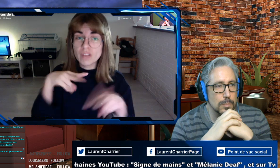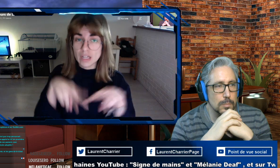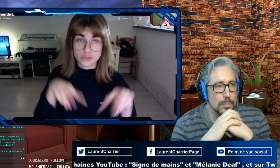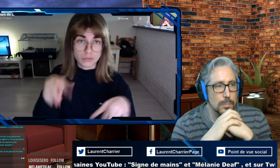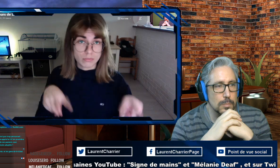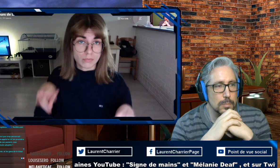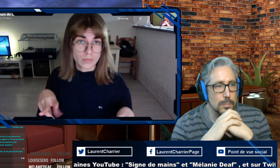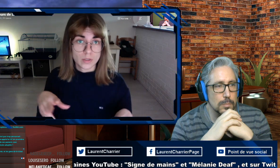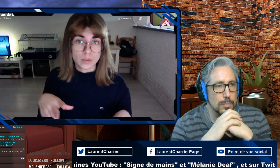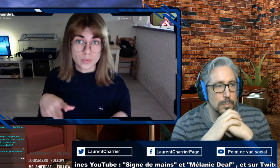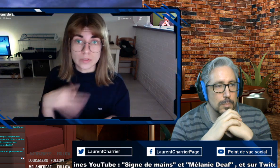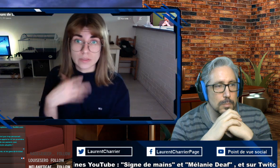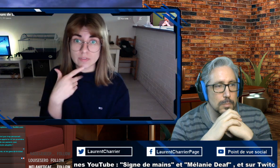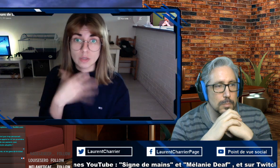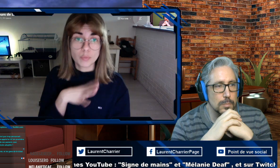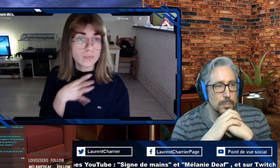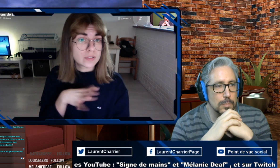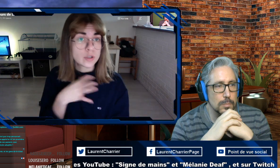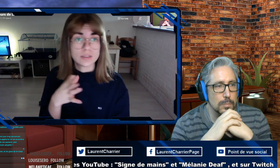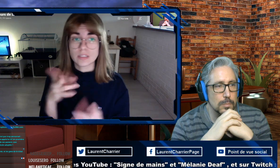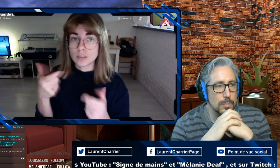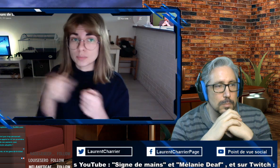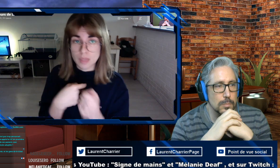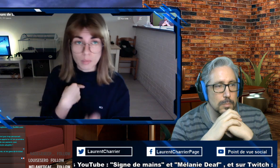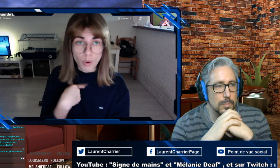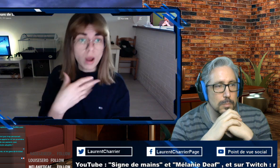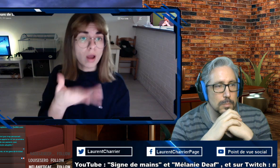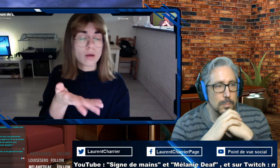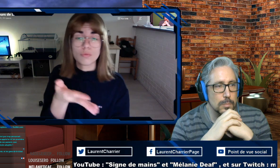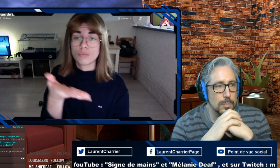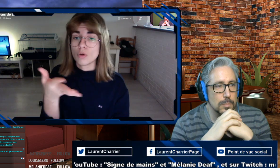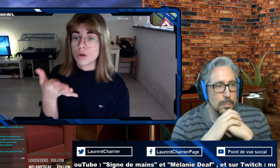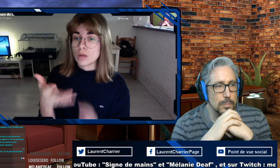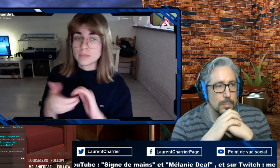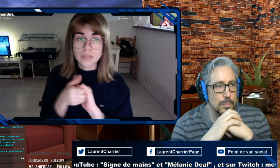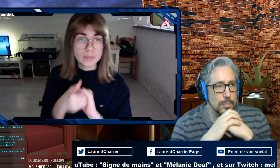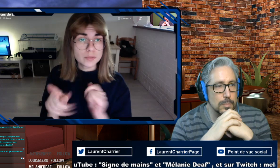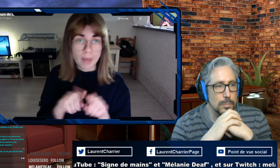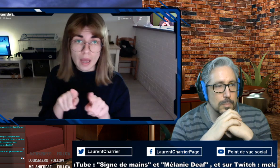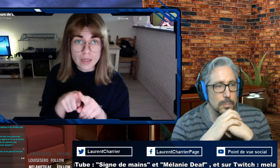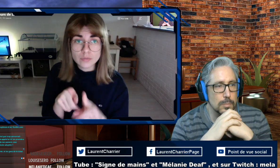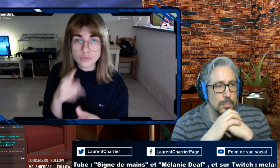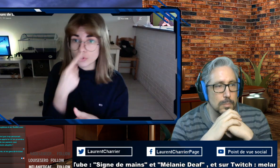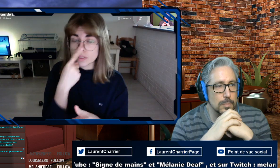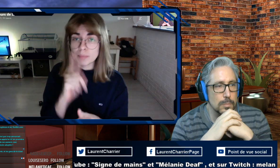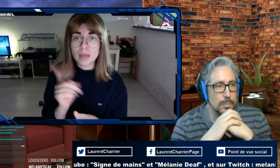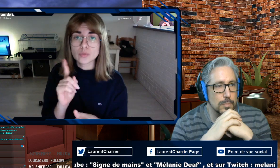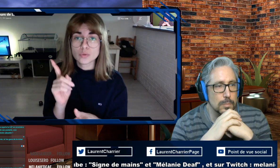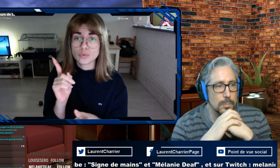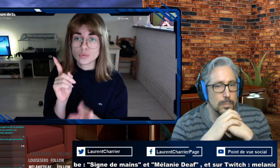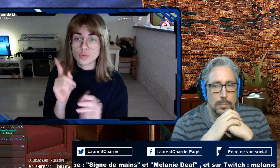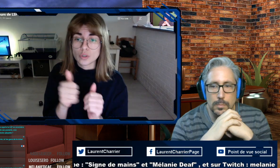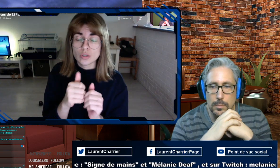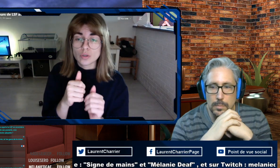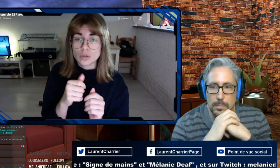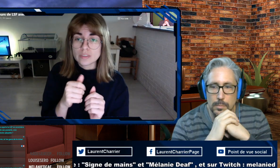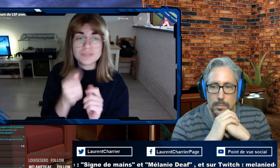mon village. Ça veut dire que le professeur est adapté à moi, mes amis, pareil. Je ne sentais pas